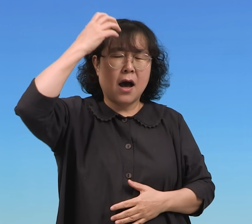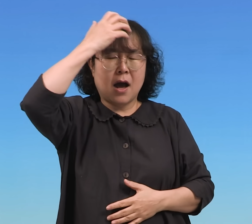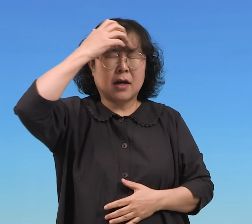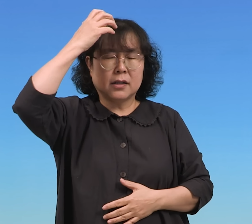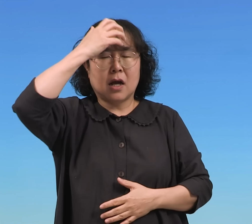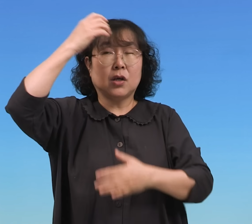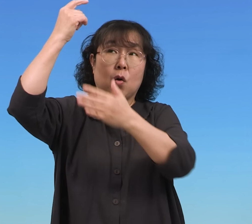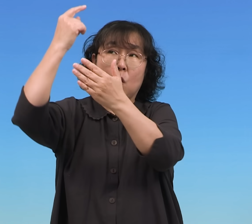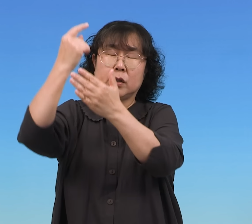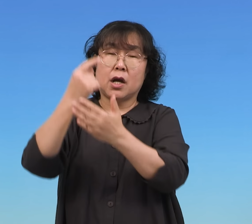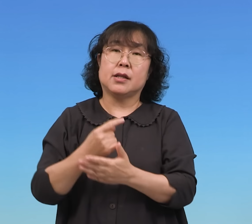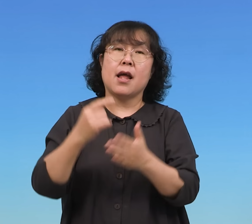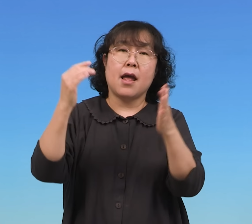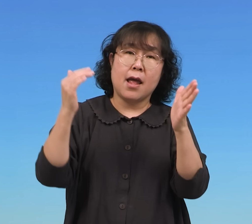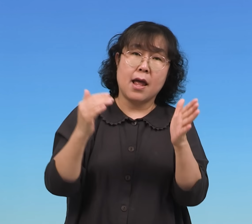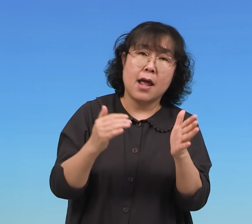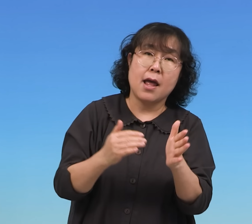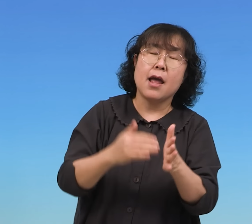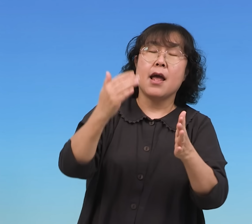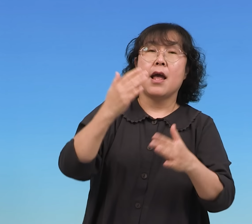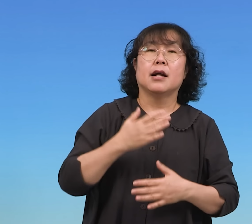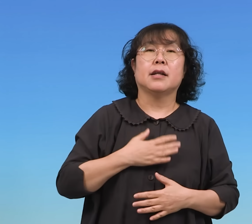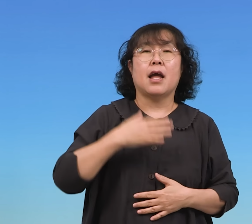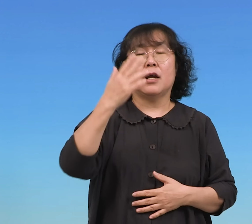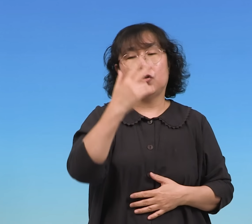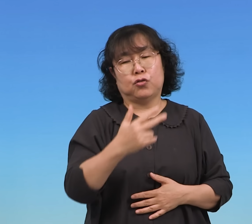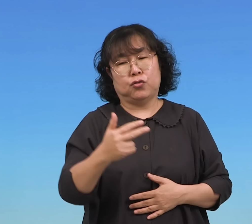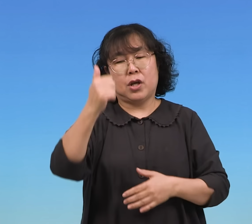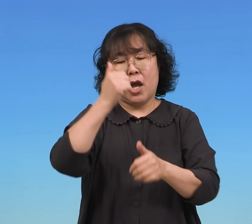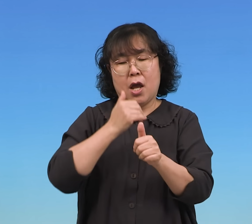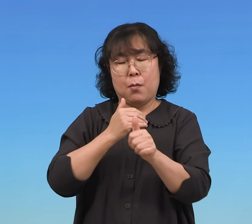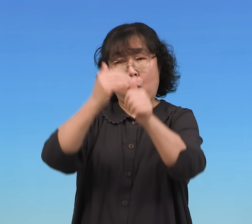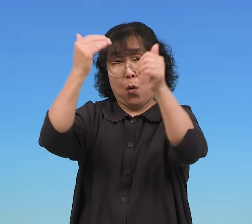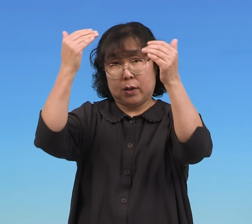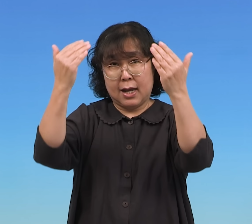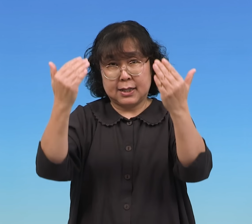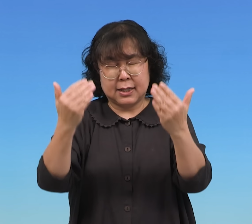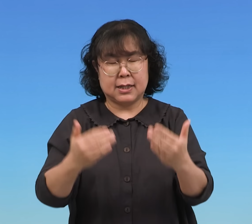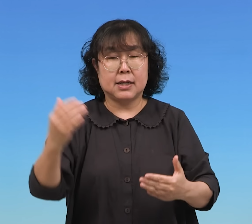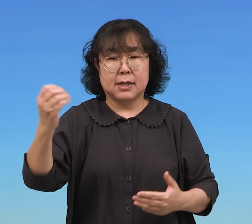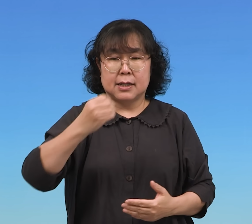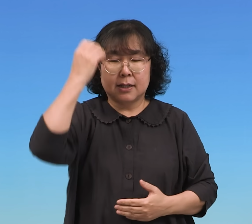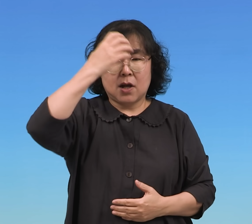성령이 오셨네. 내 주에 보내신